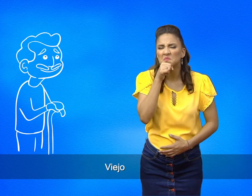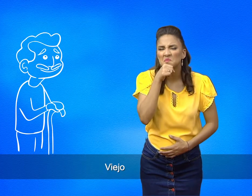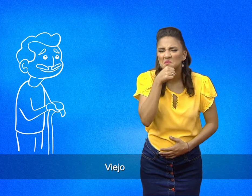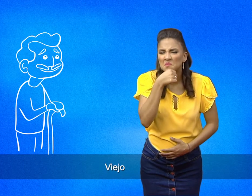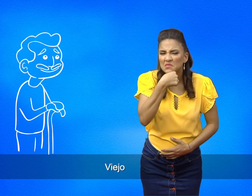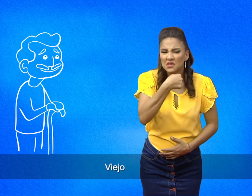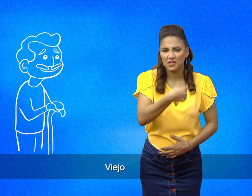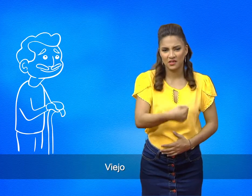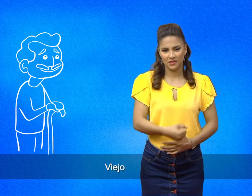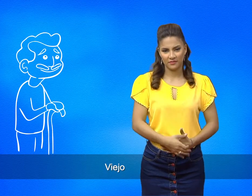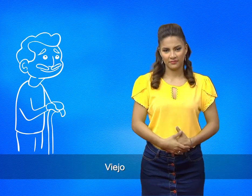hijo